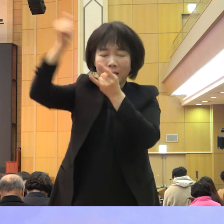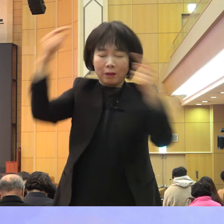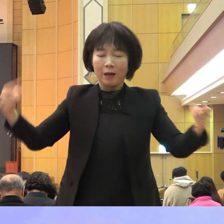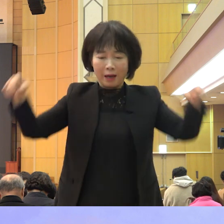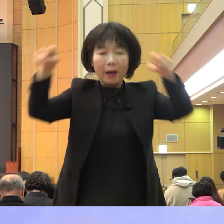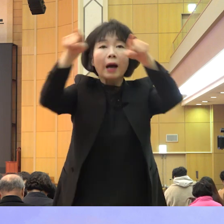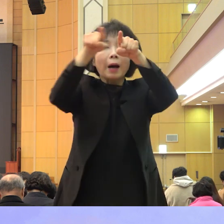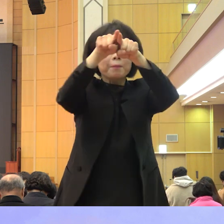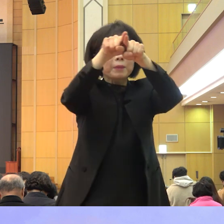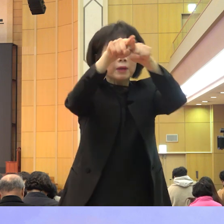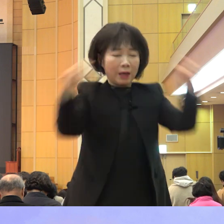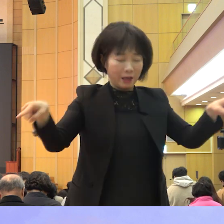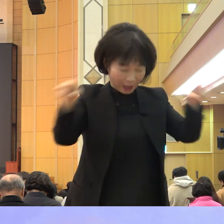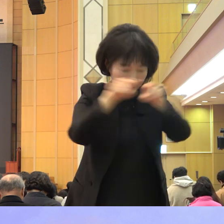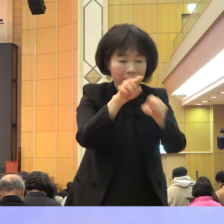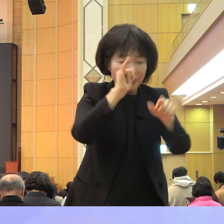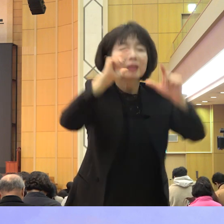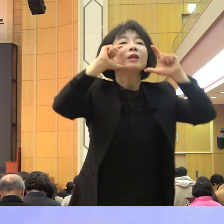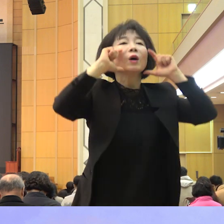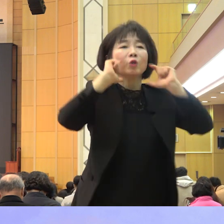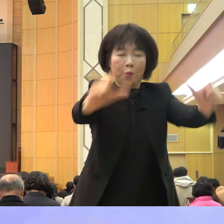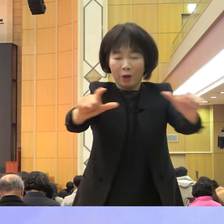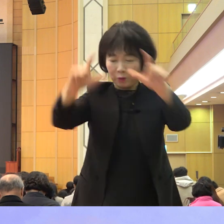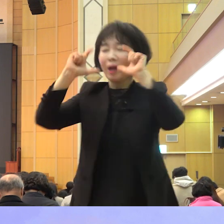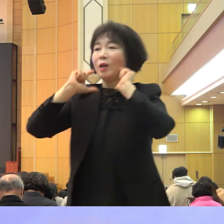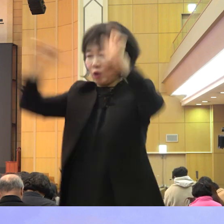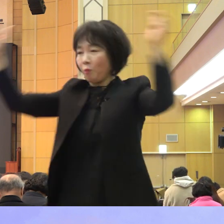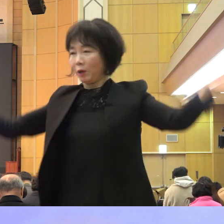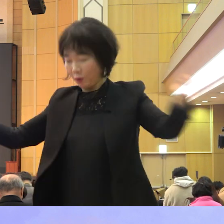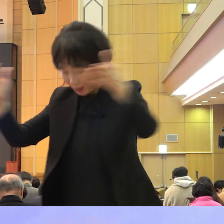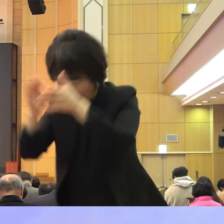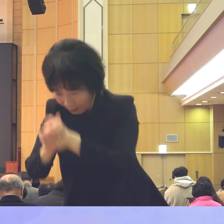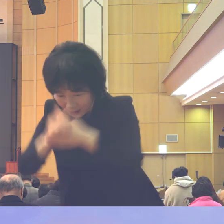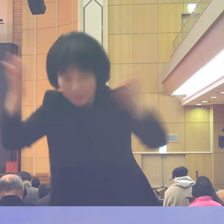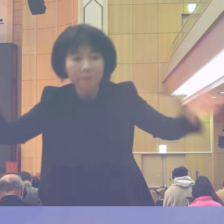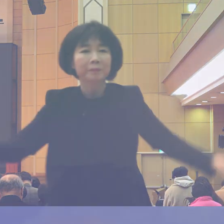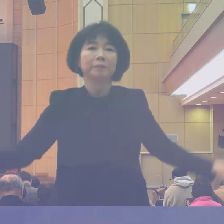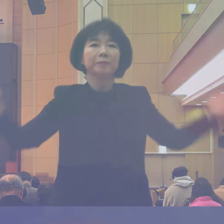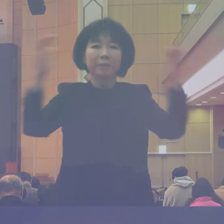하나님께서 함께 하실지어다. 아멘.